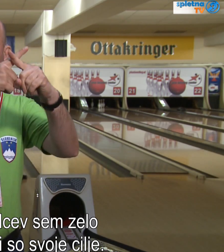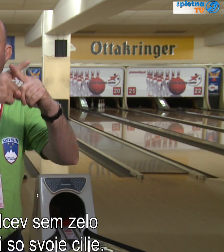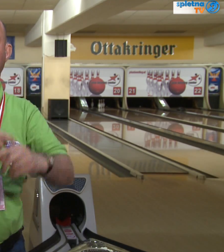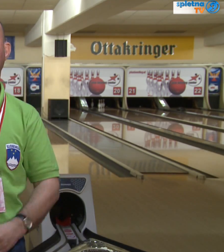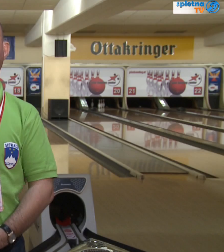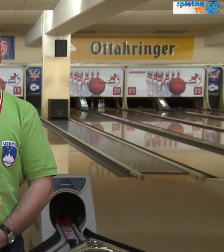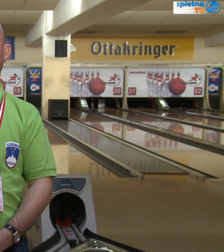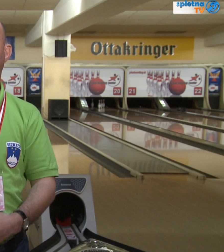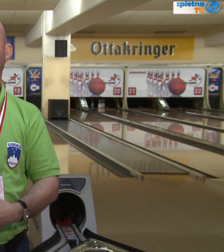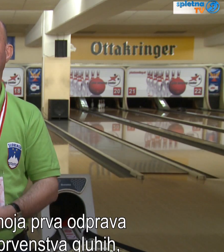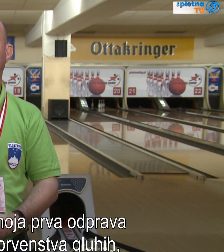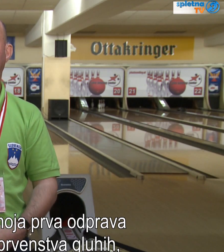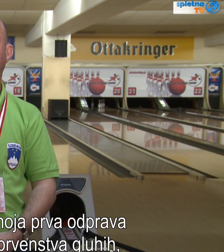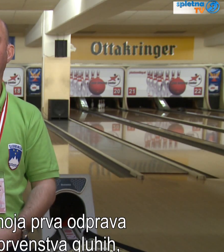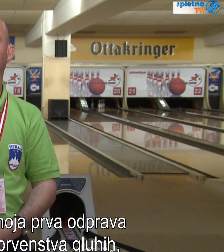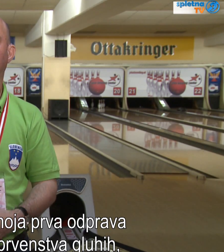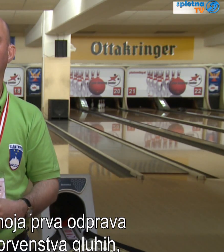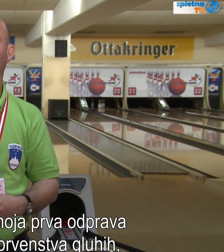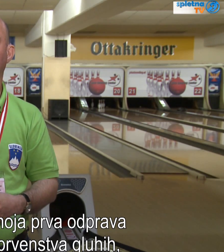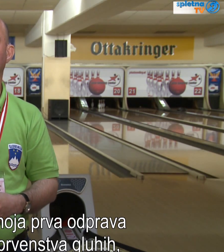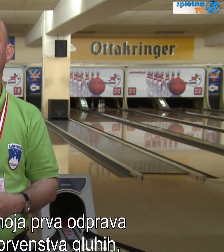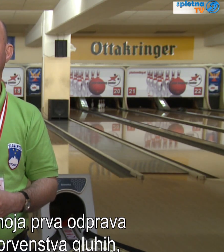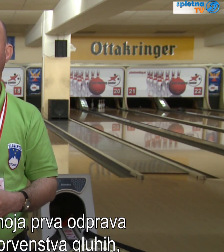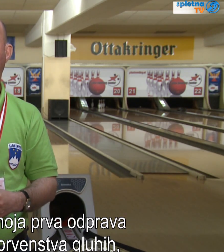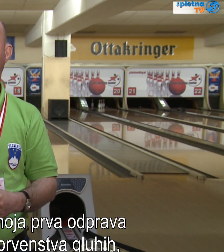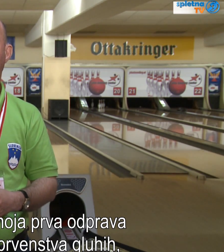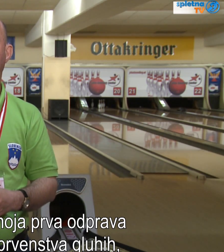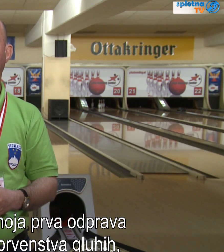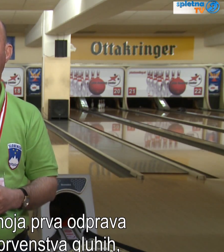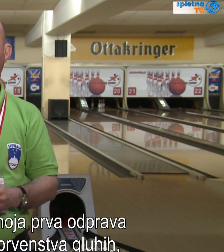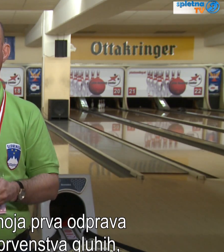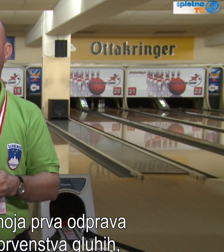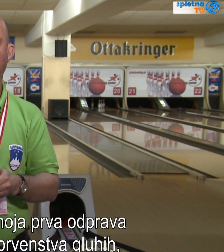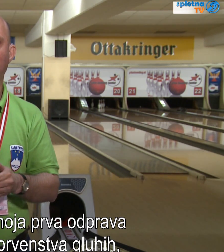cilje. Glede, da je to moja prva odprava,